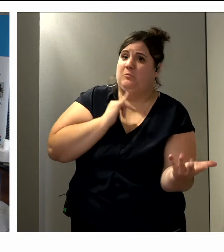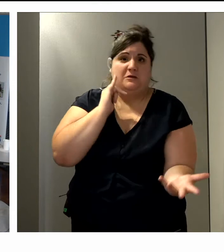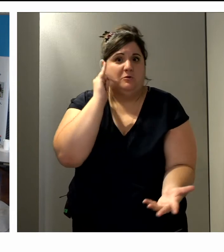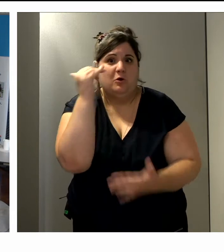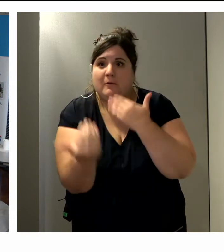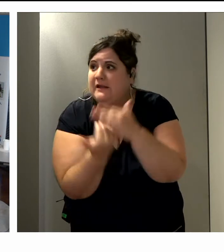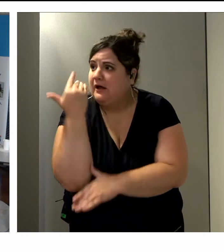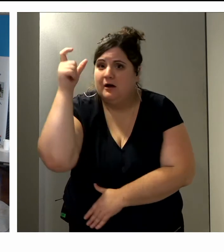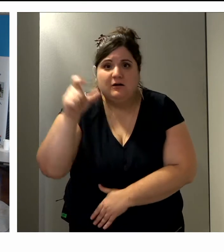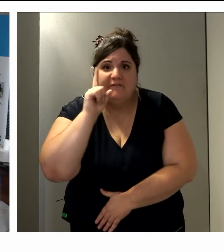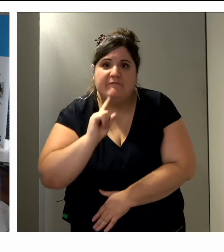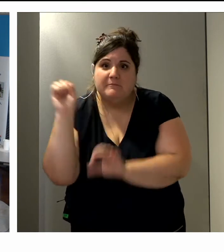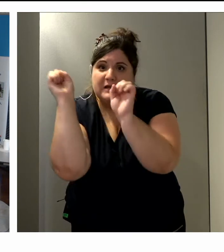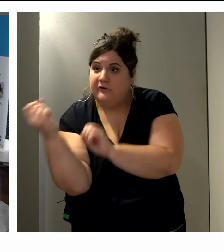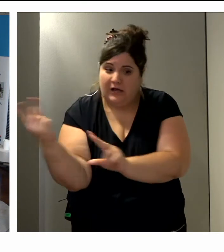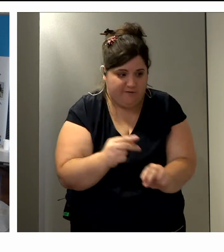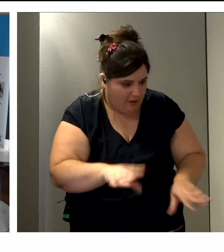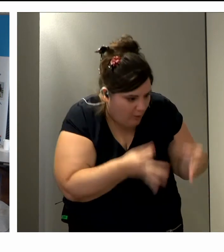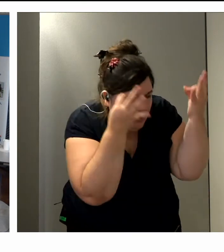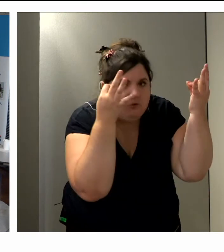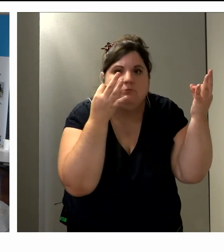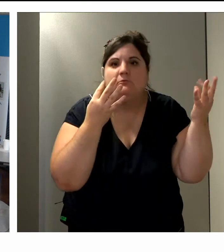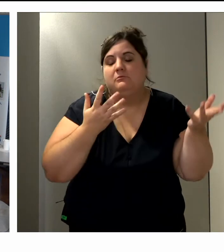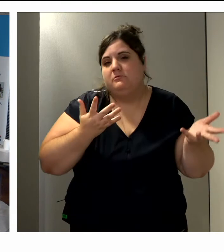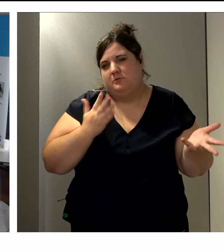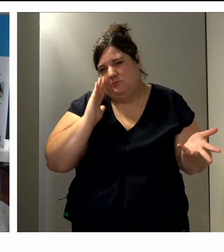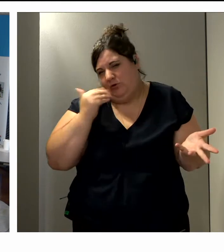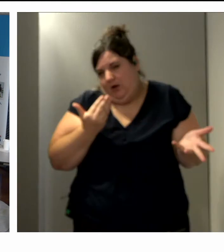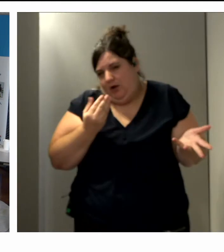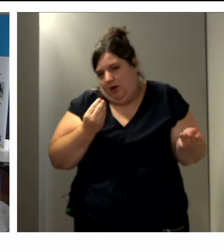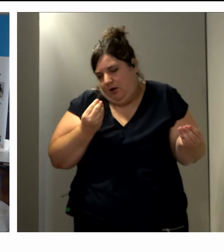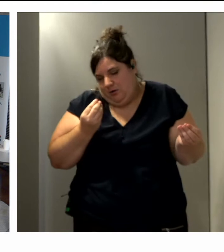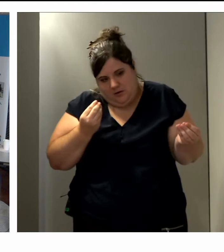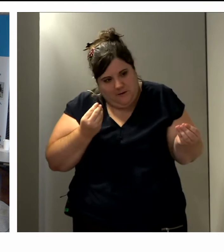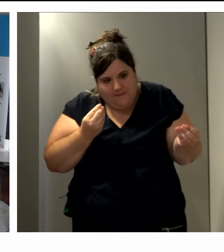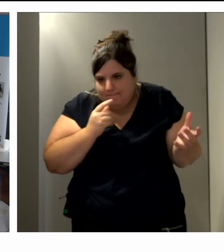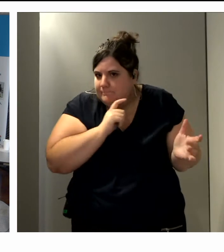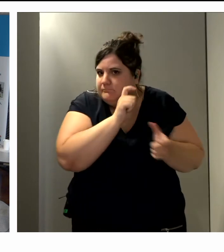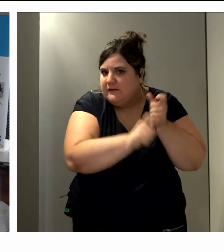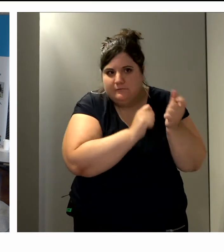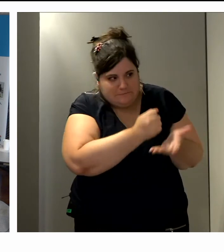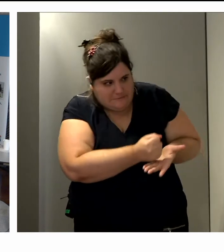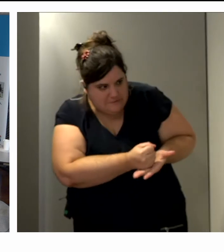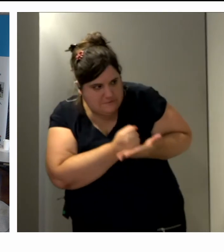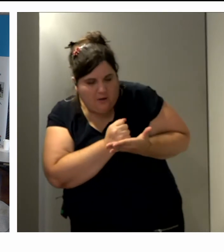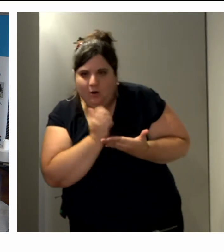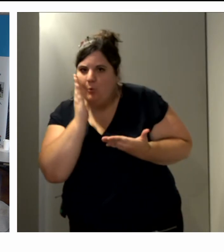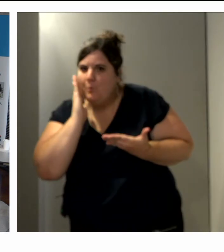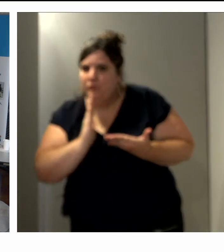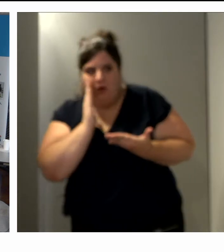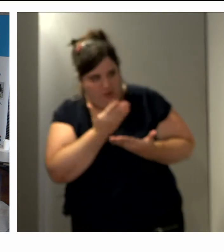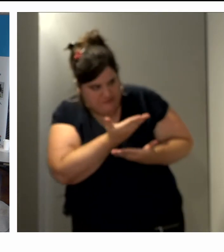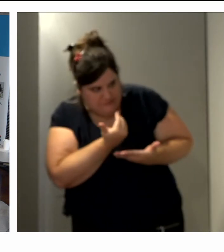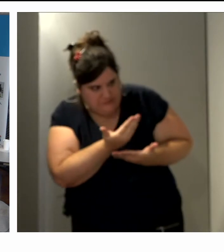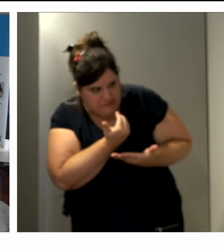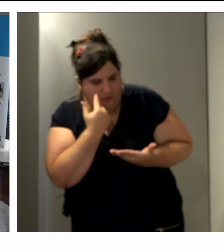et compter beaucoup sur les autres pour nous accompagner pour nous aider, c'est ce que